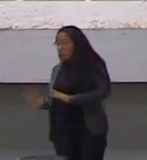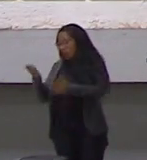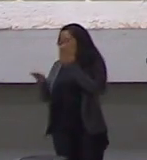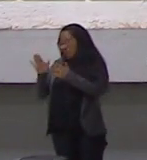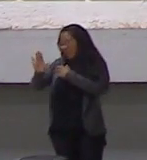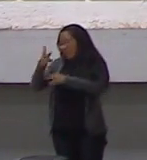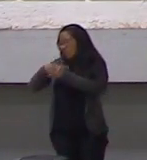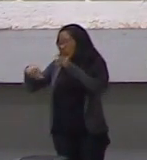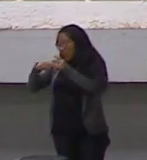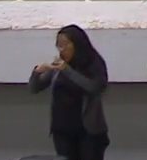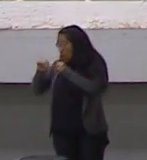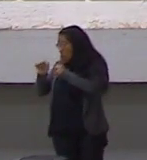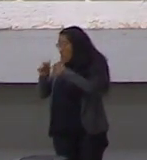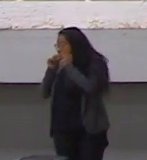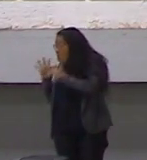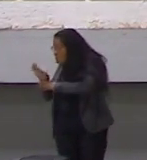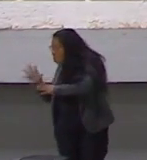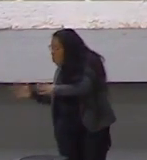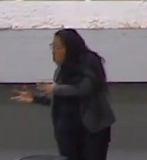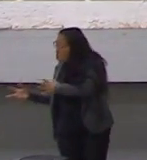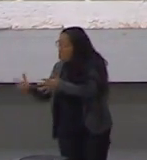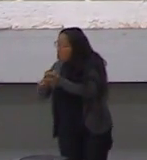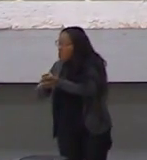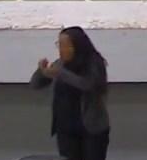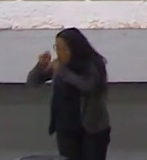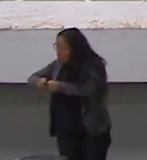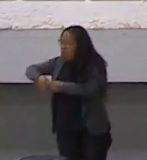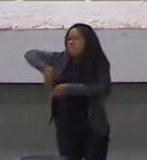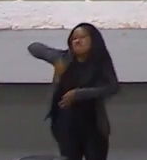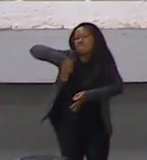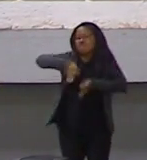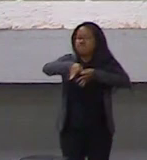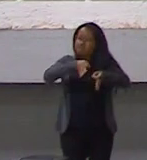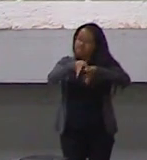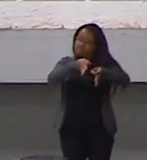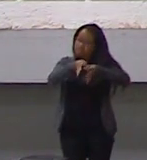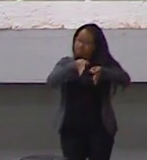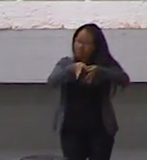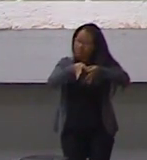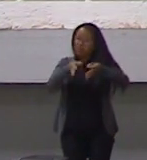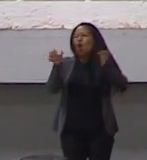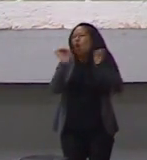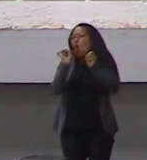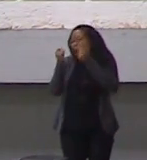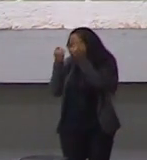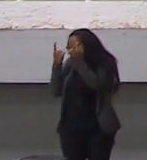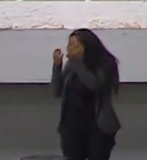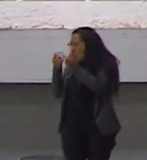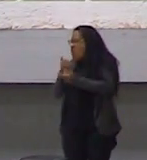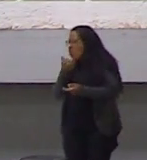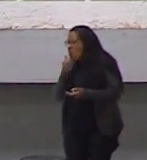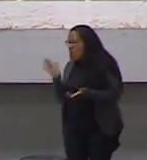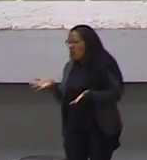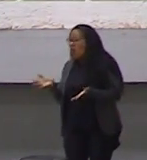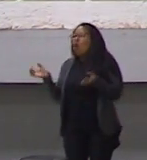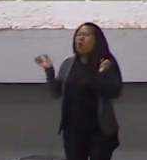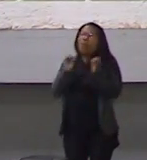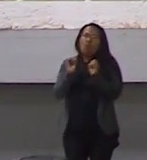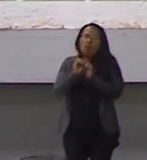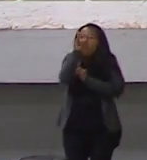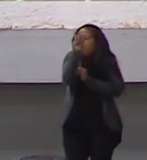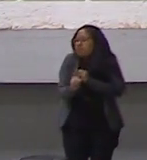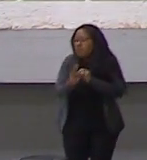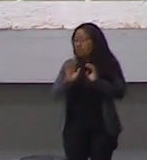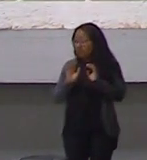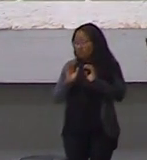y tratar de hacerle una explicación o hacer de una comprensión o tomar decisiones desde